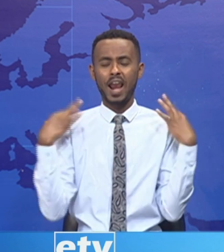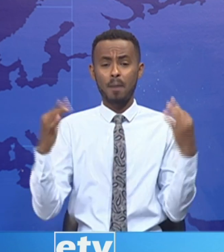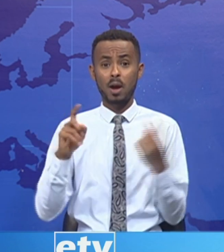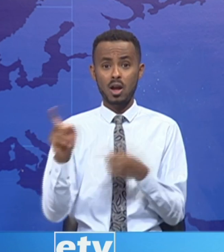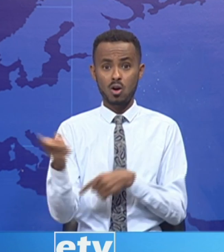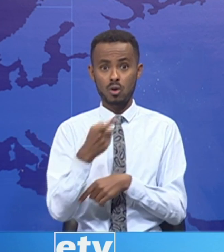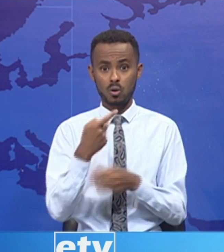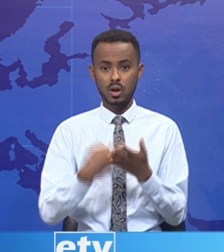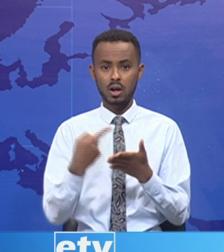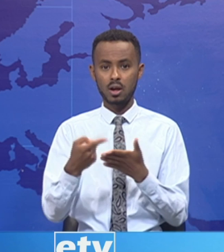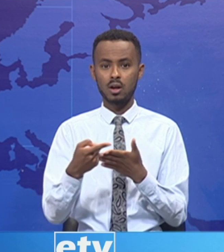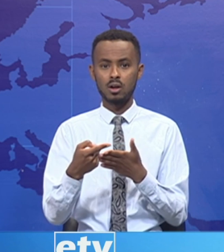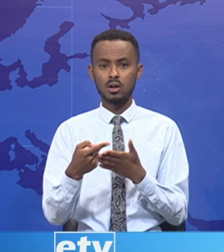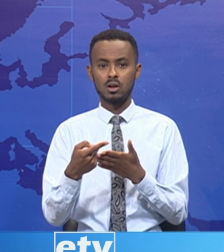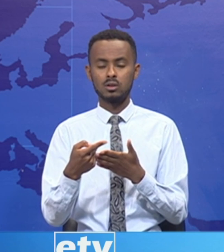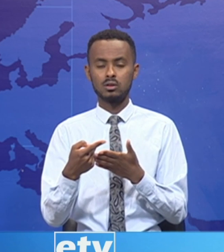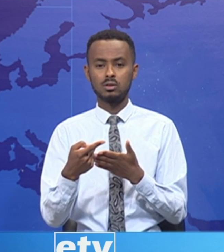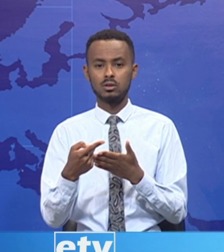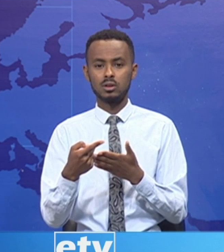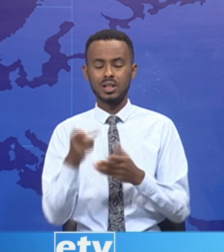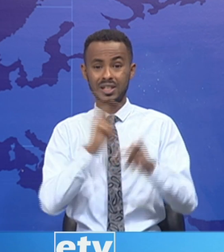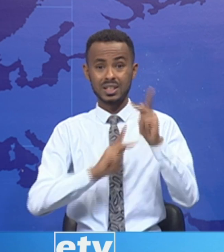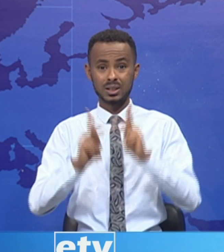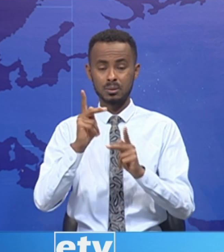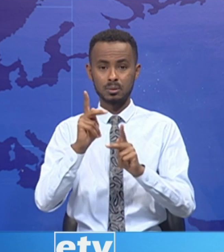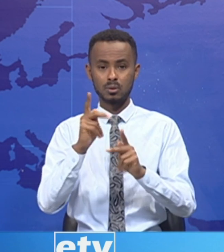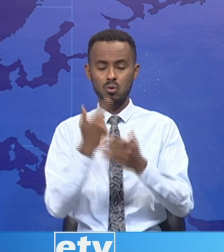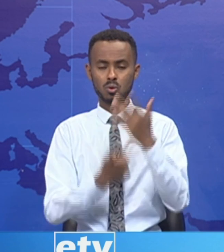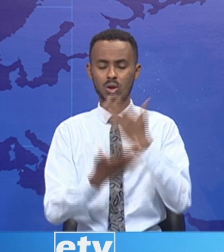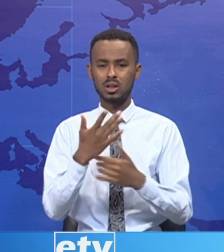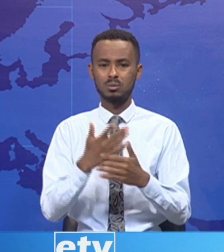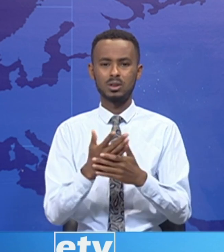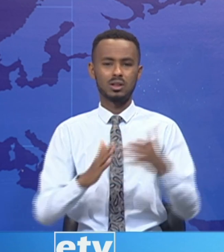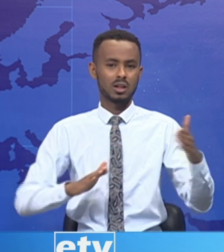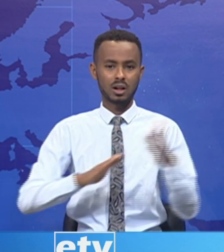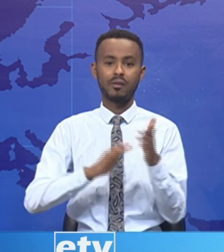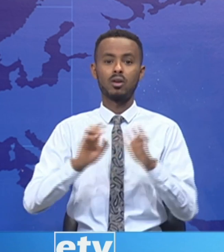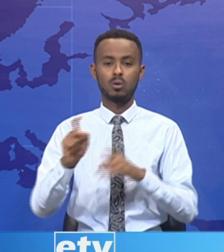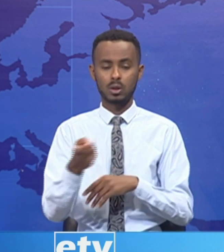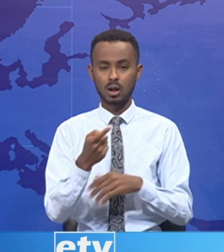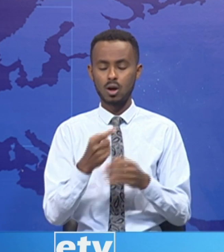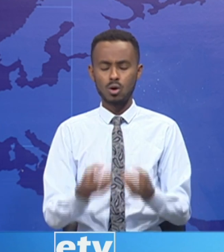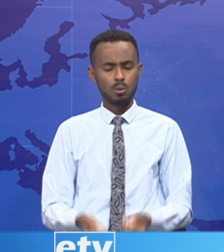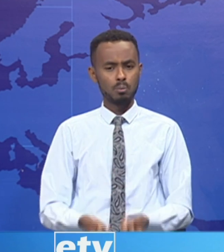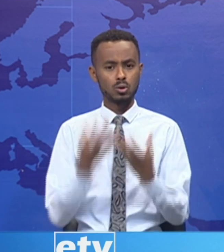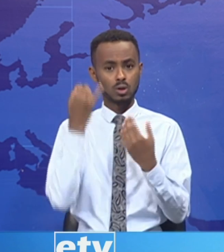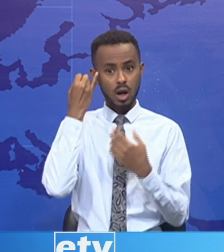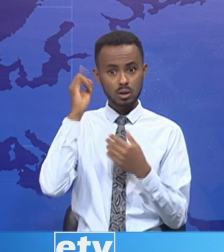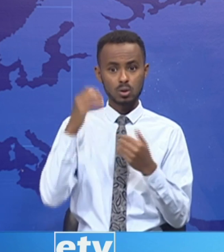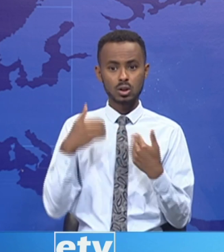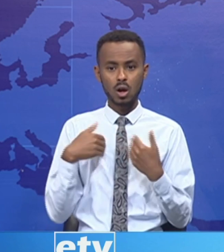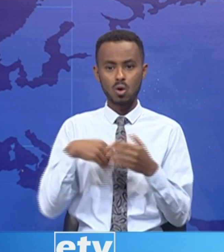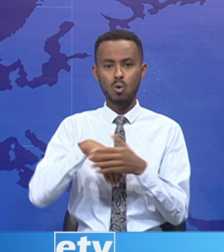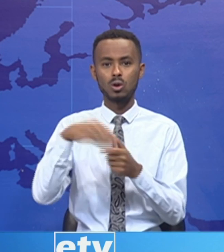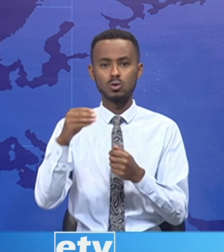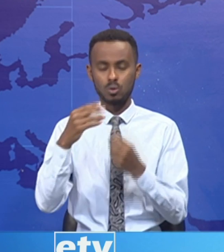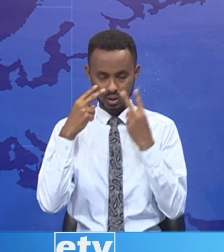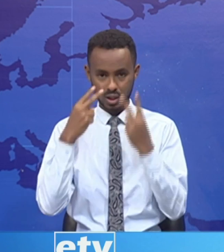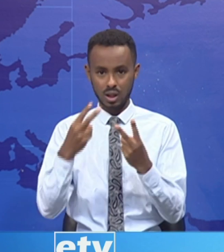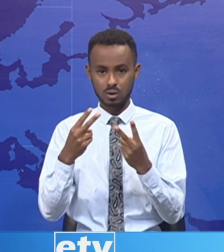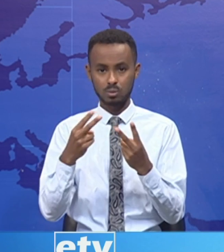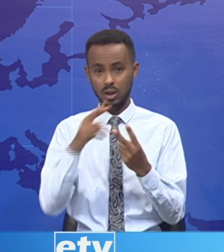የሆነውን ይሄ public discourse ወይም ደግሞ የህዝብ ውይይት ካፕቸር ያደርጋል በጣምና ብዙ ጥሩ ሐሳቦች ይያሉ ወጥተው መታየታቸው